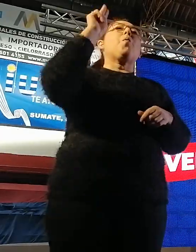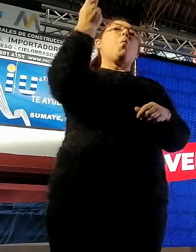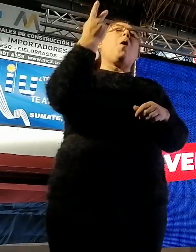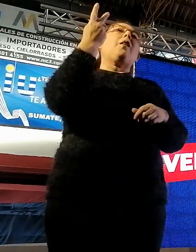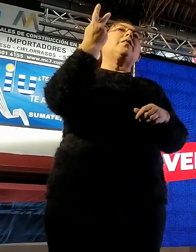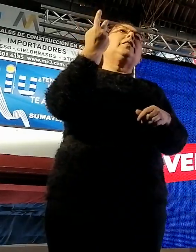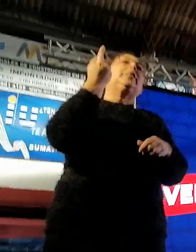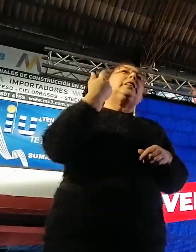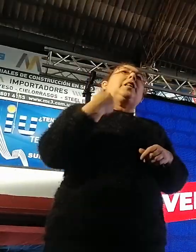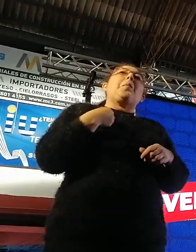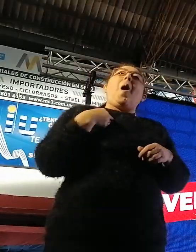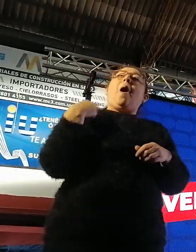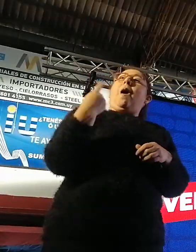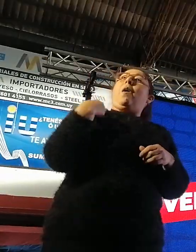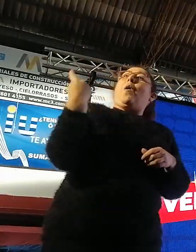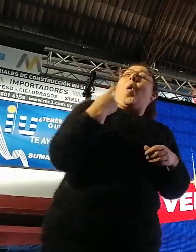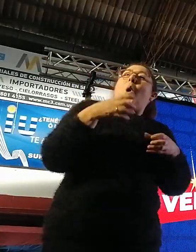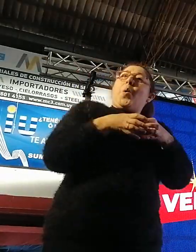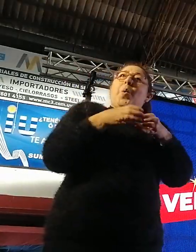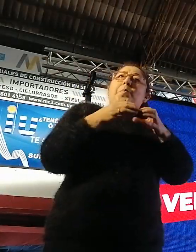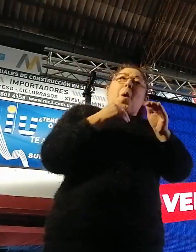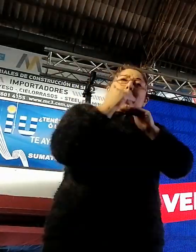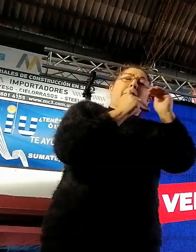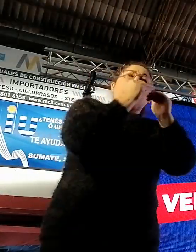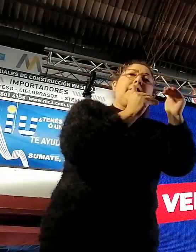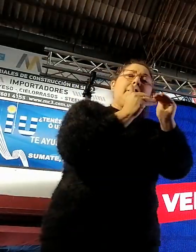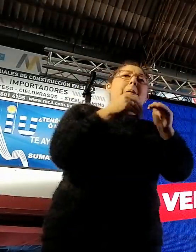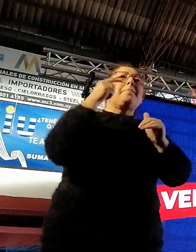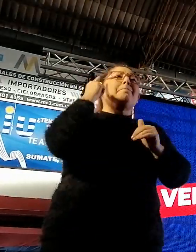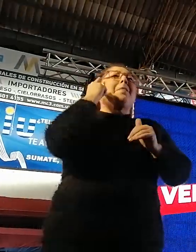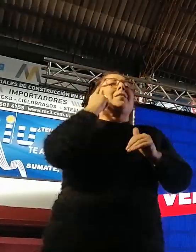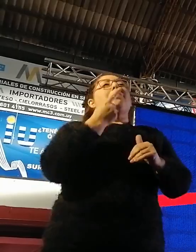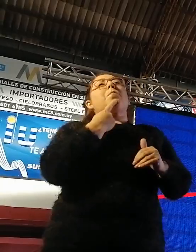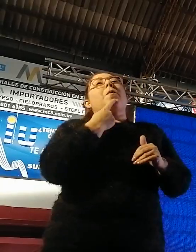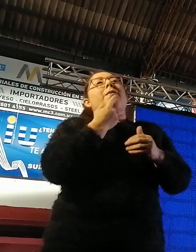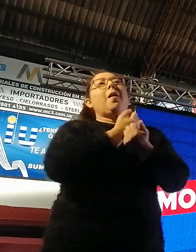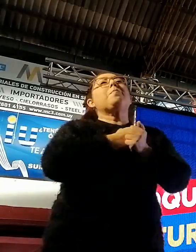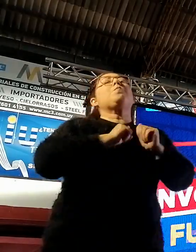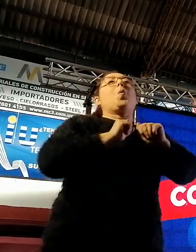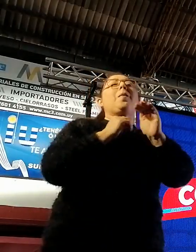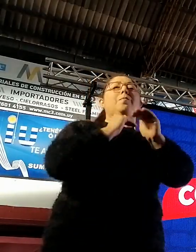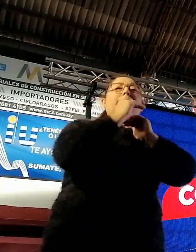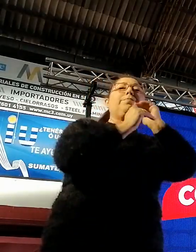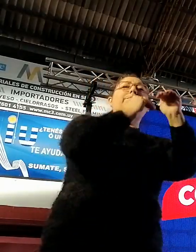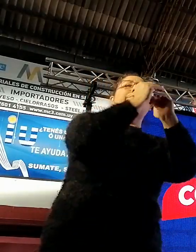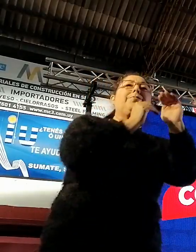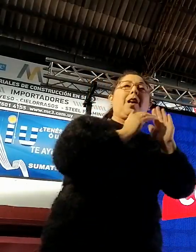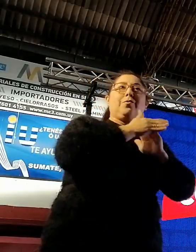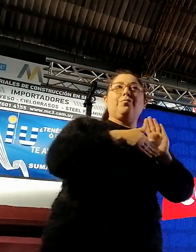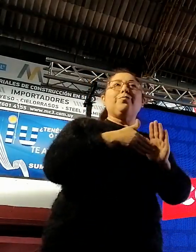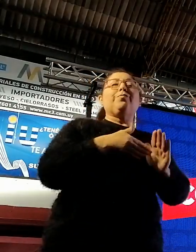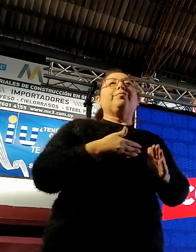otra cosa para las y los progresistas que pensar en las políticas que permitan el avance de nuestra sociedad